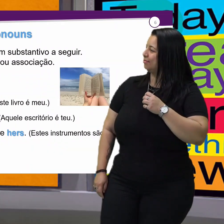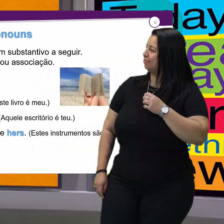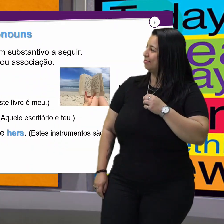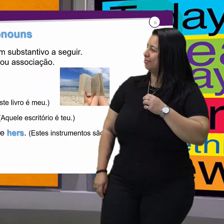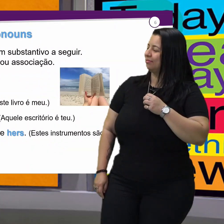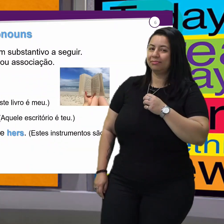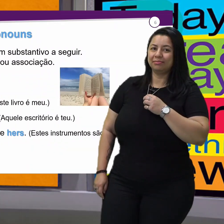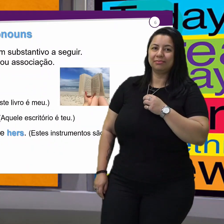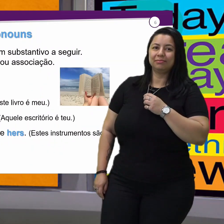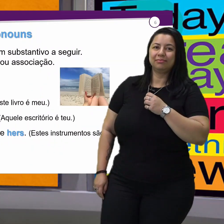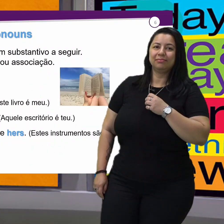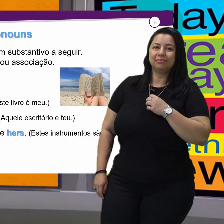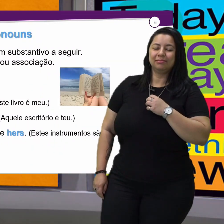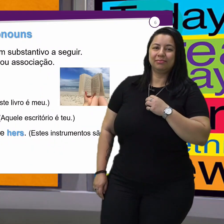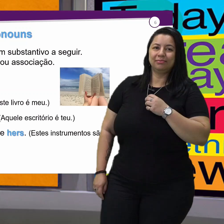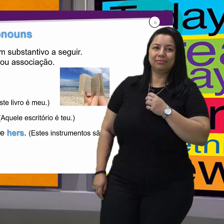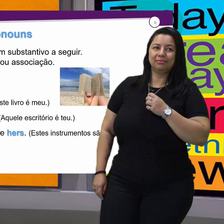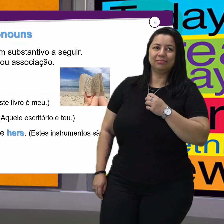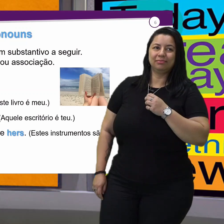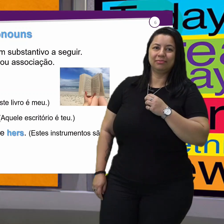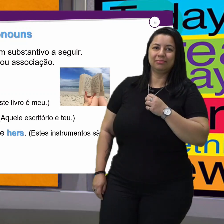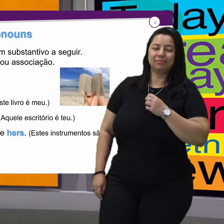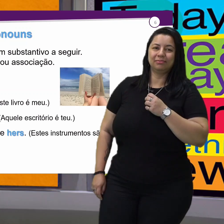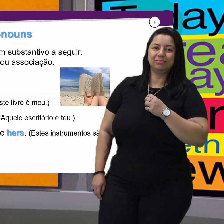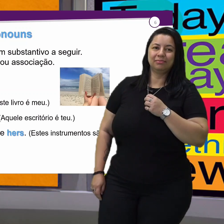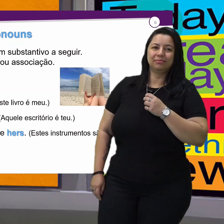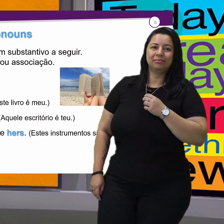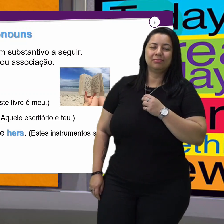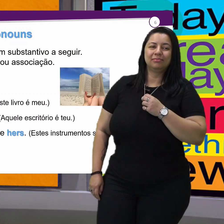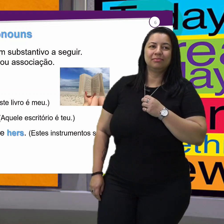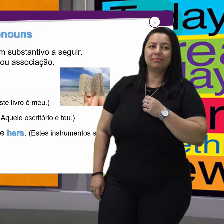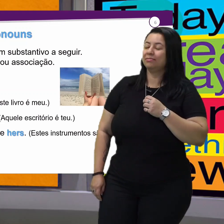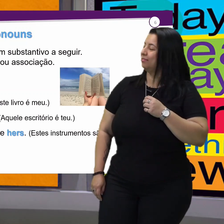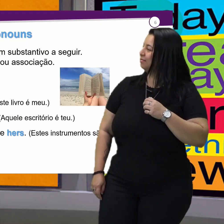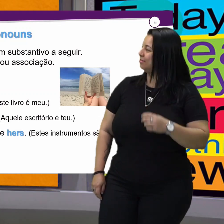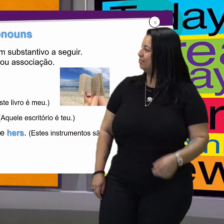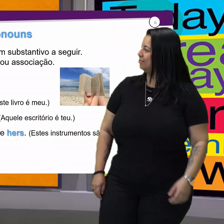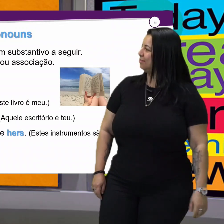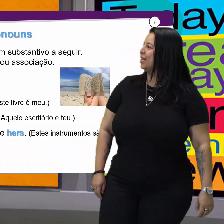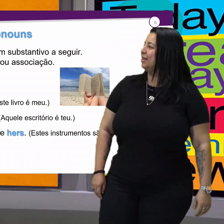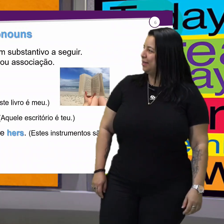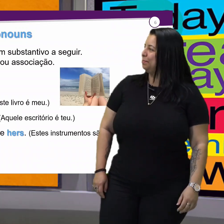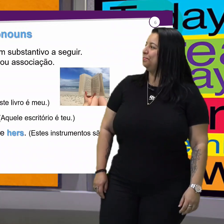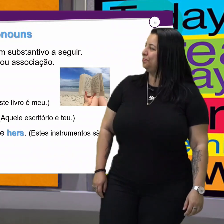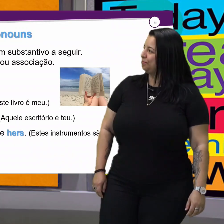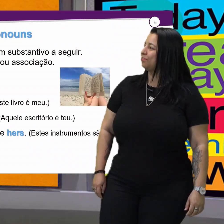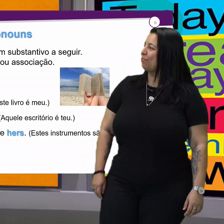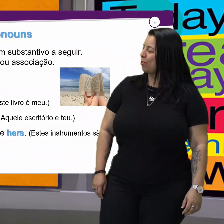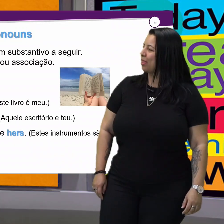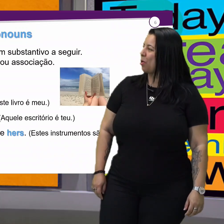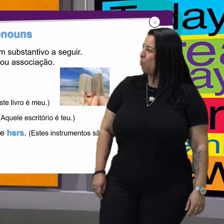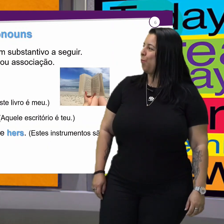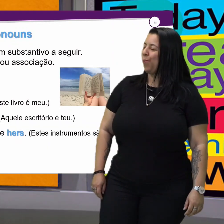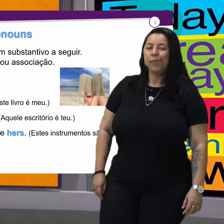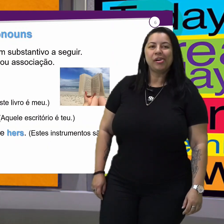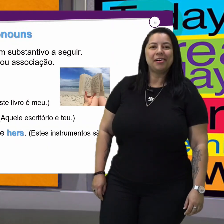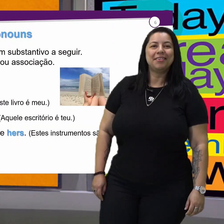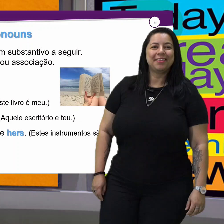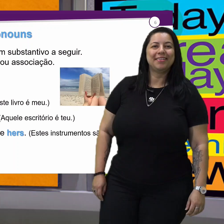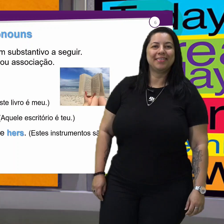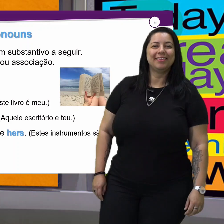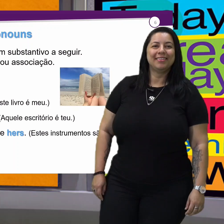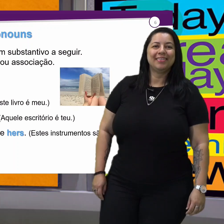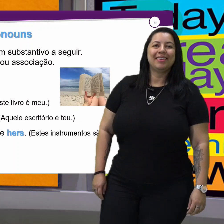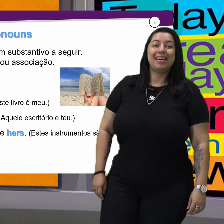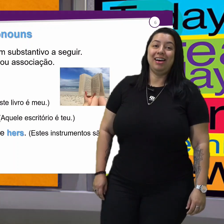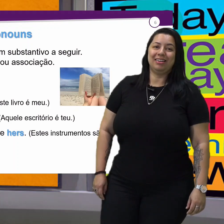como a pessoa aprende, ela aprende primeiro os adjetivos possessivos, né? Pra depois, talvez, ela se ligar dos pronomes possessivos. Tem gente que